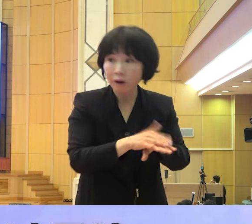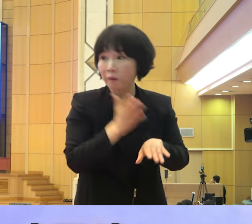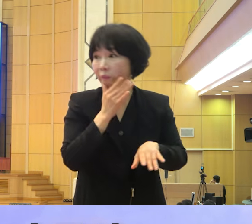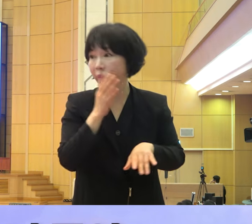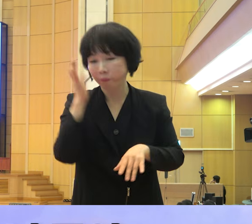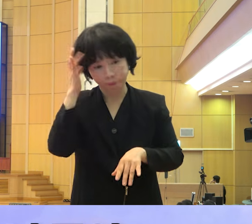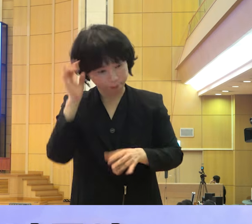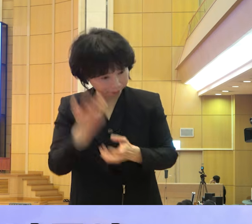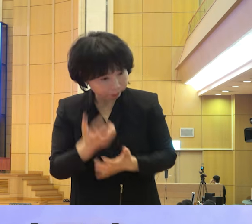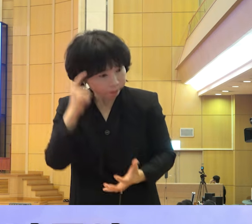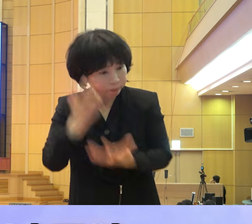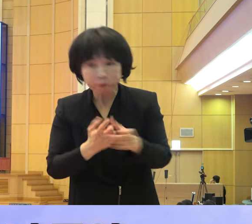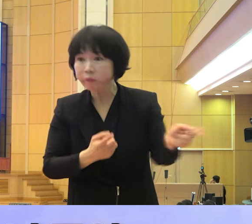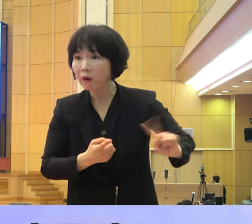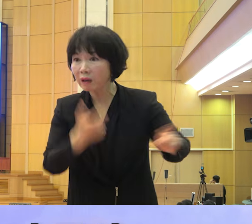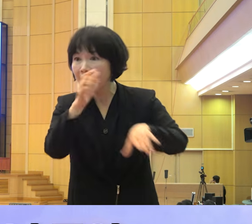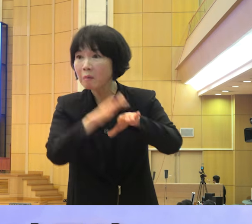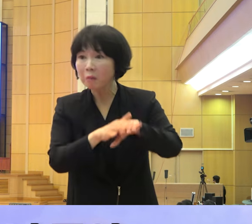참석했어.